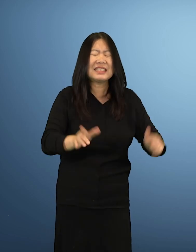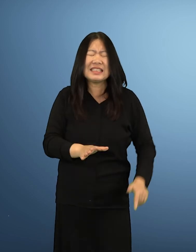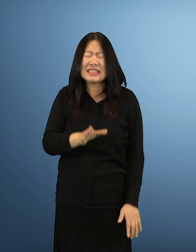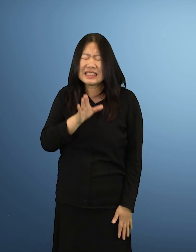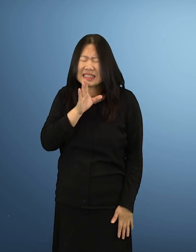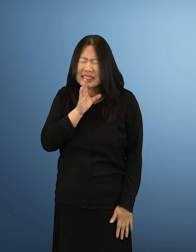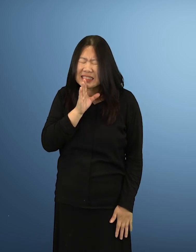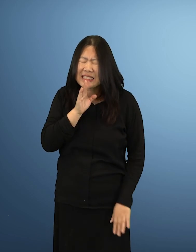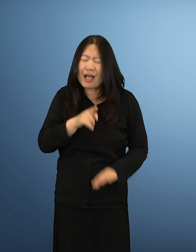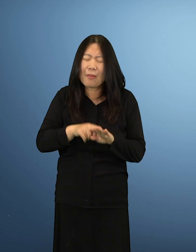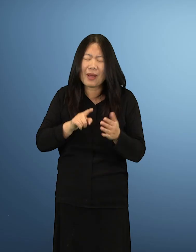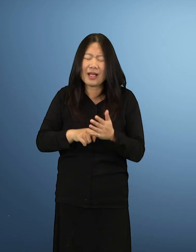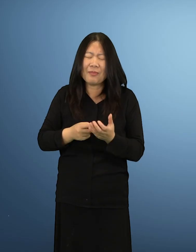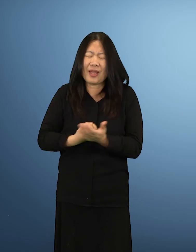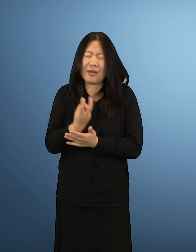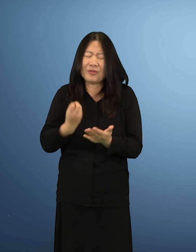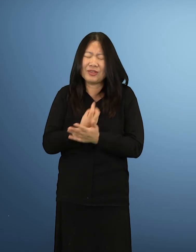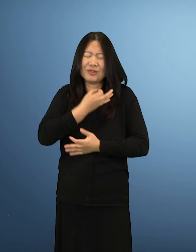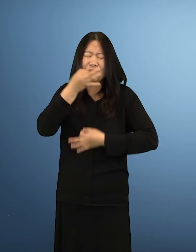참된 회개.